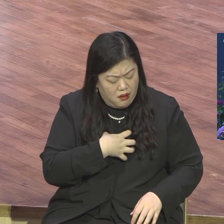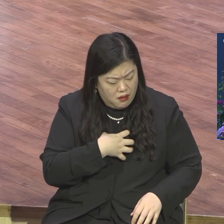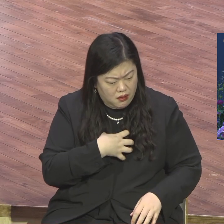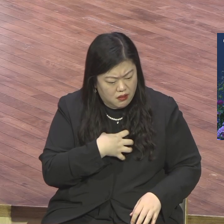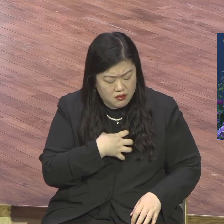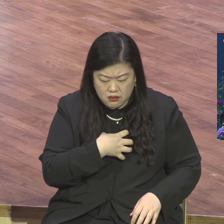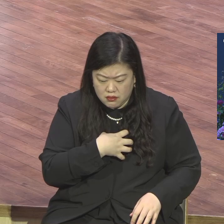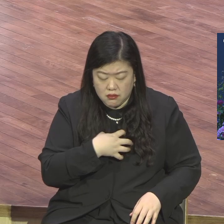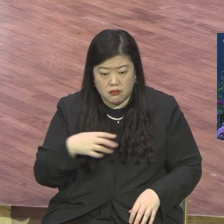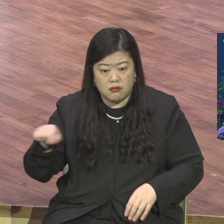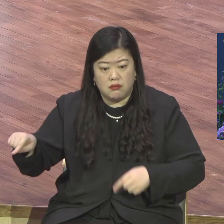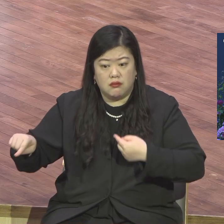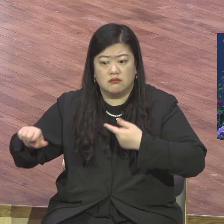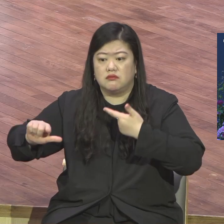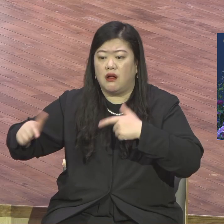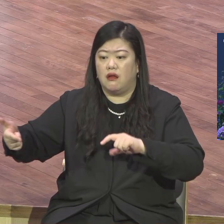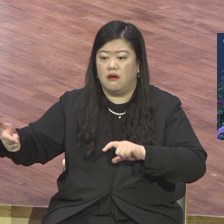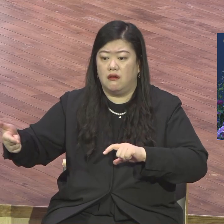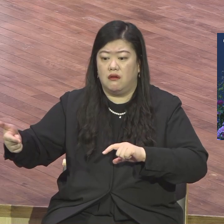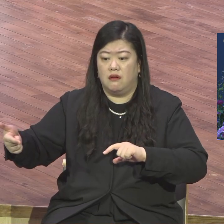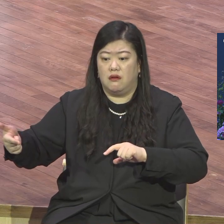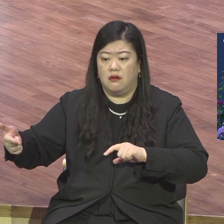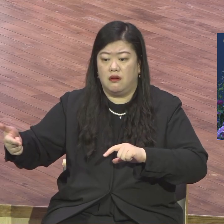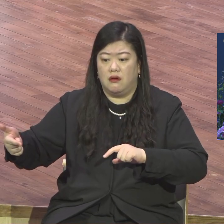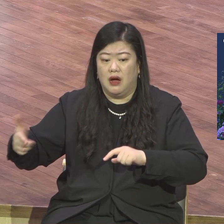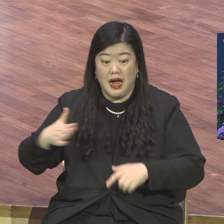다 영적인 게